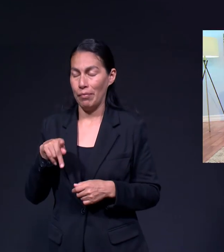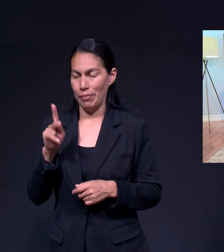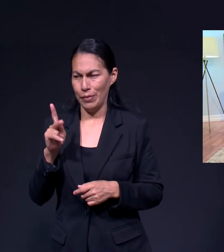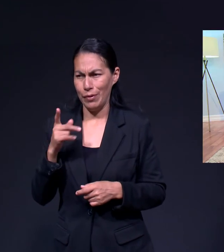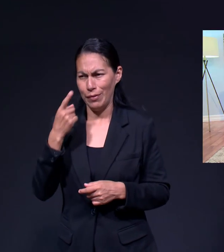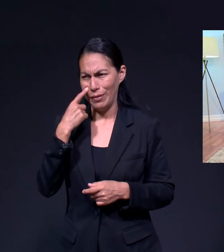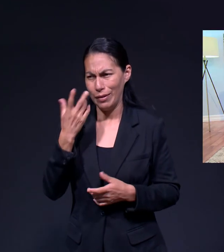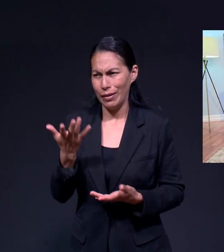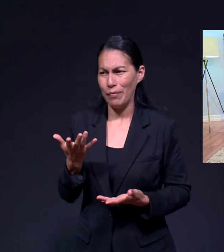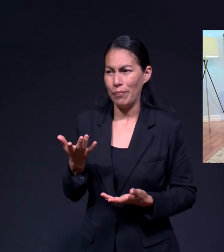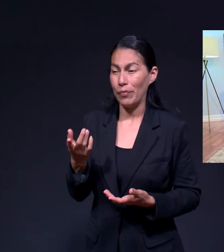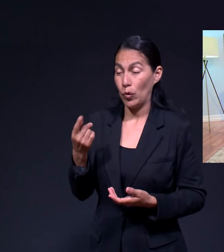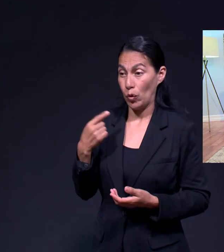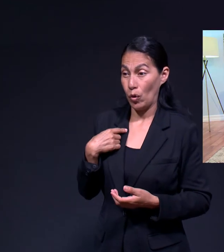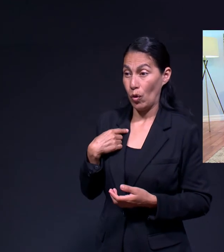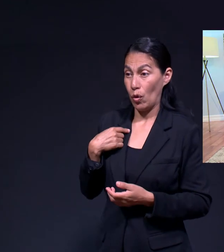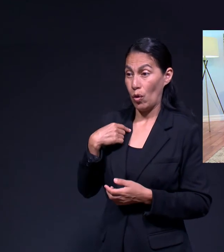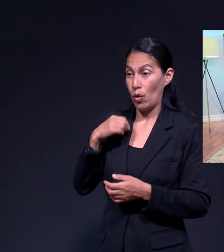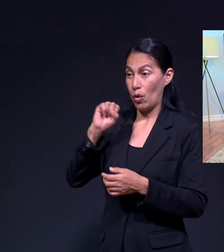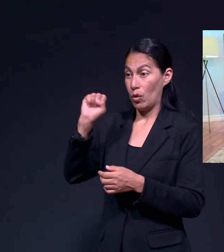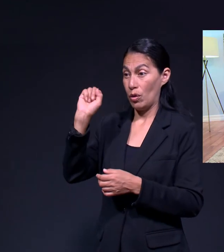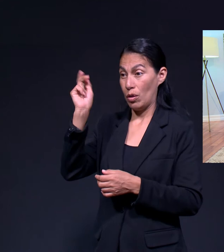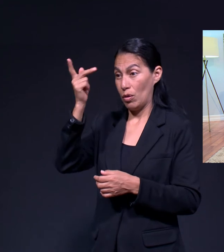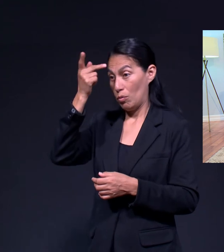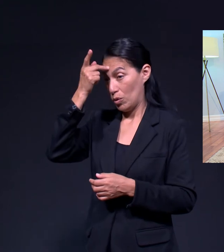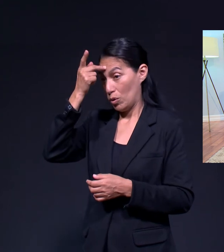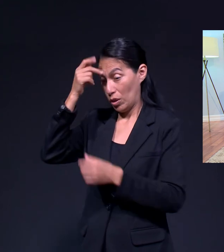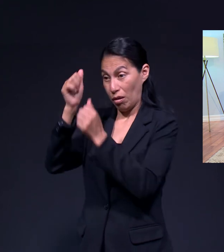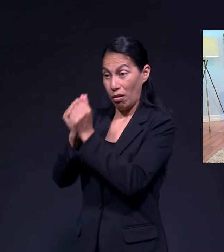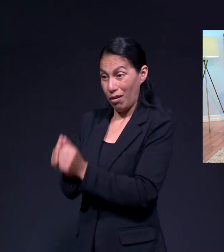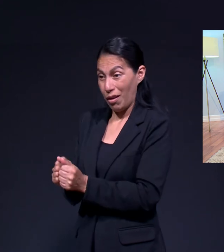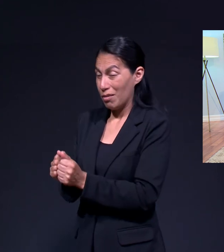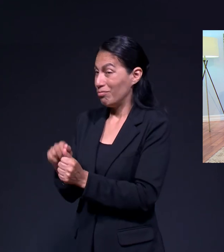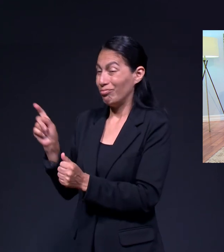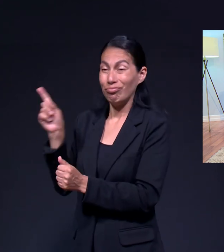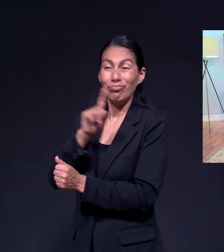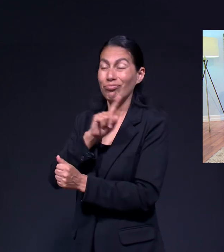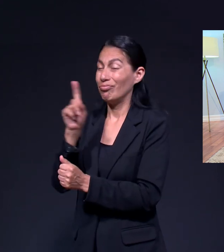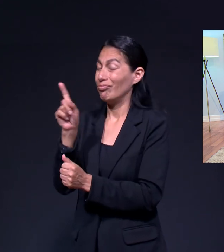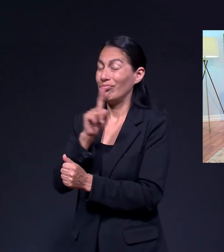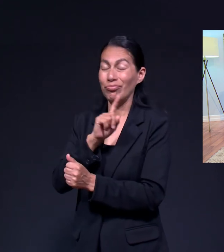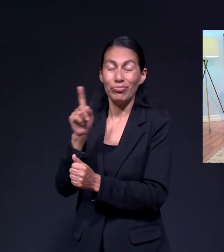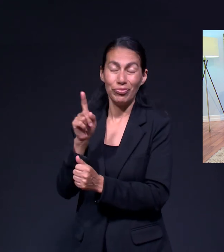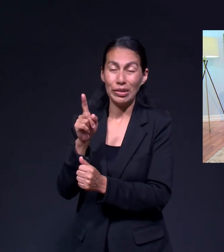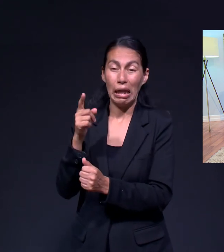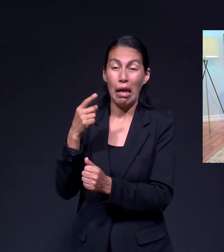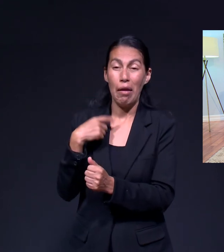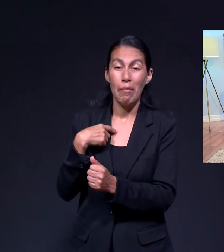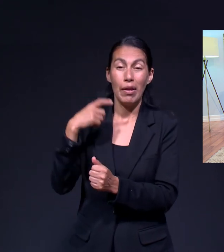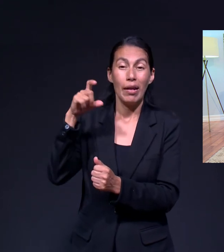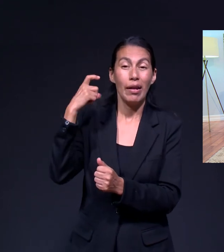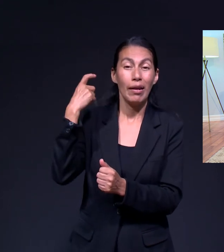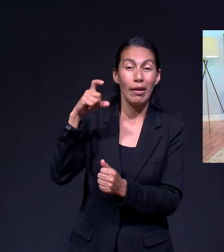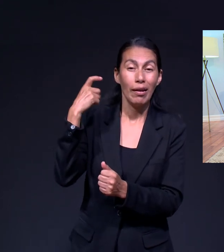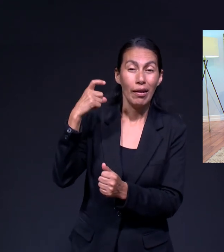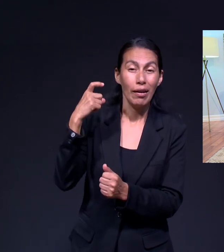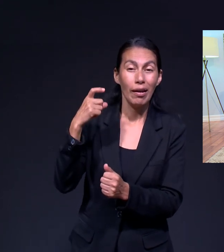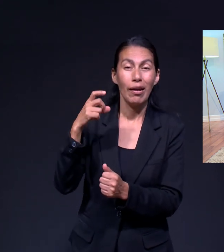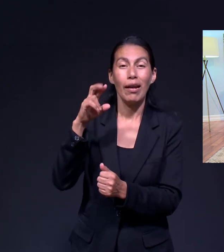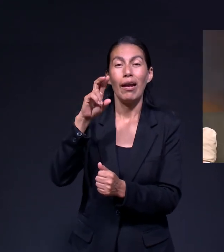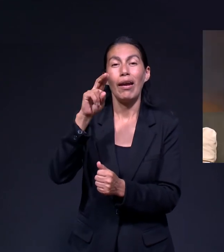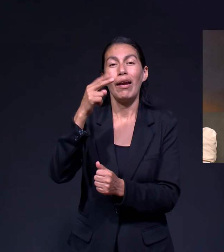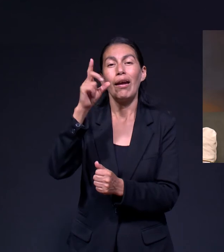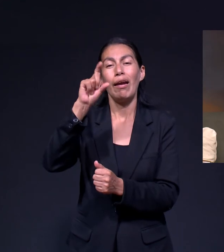no esperaba que primero no me quedara en san luis al que más lejos manda varón